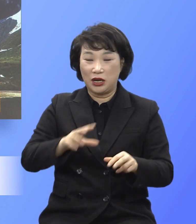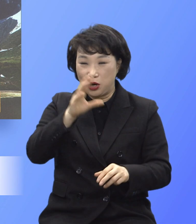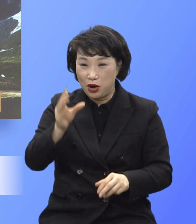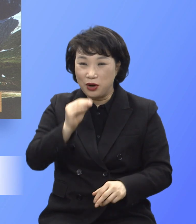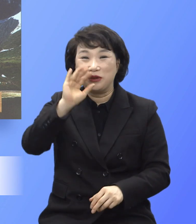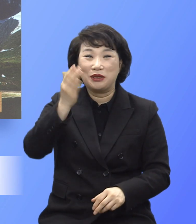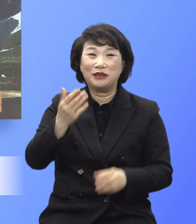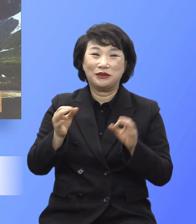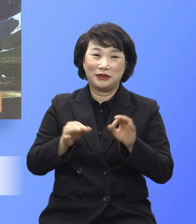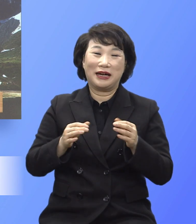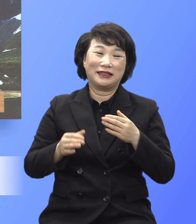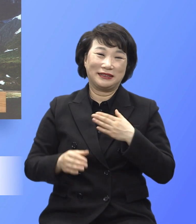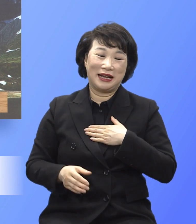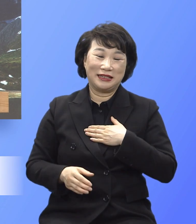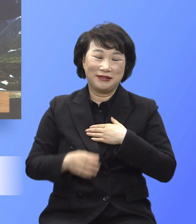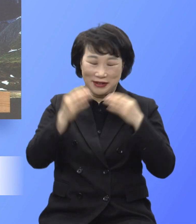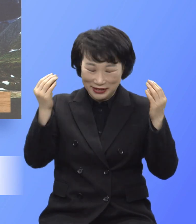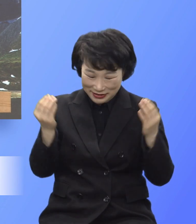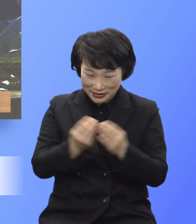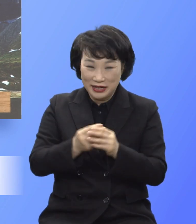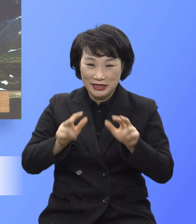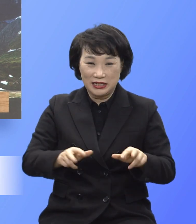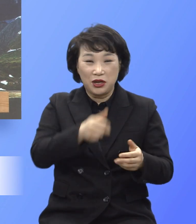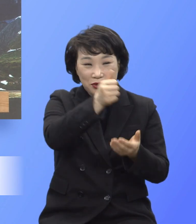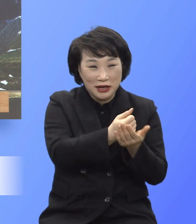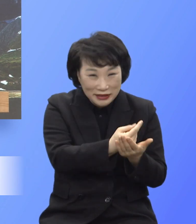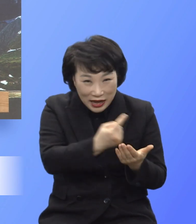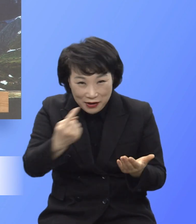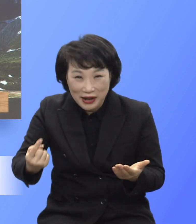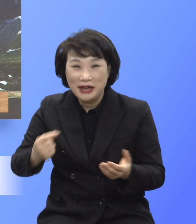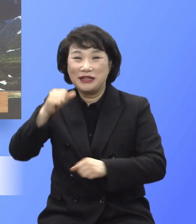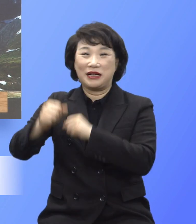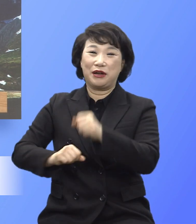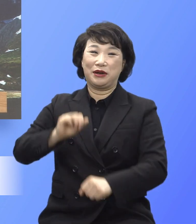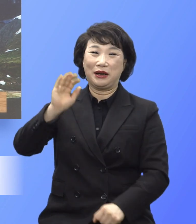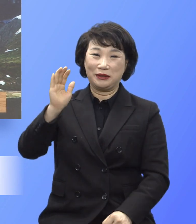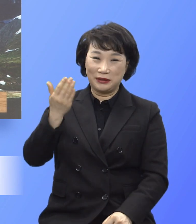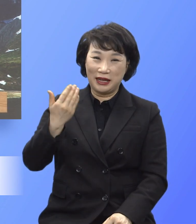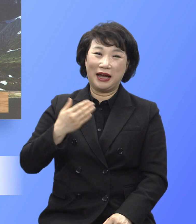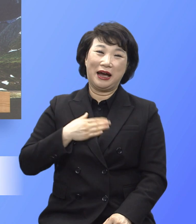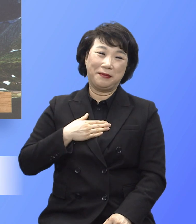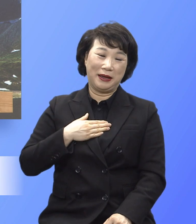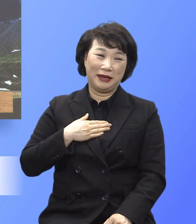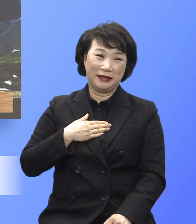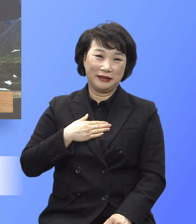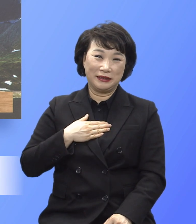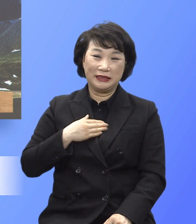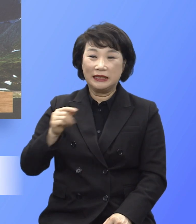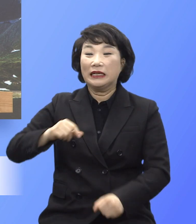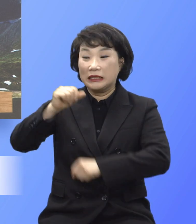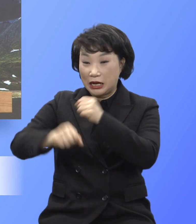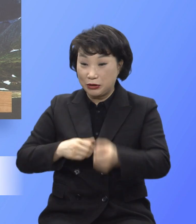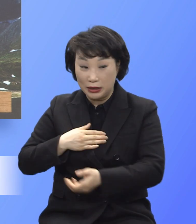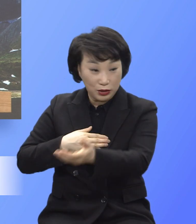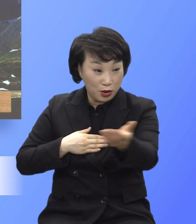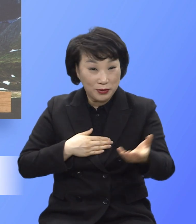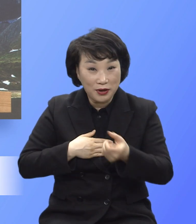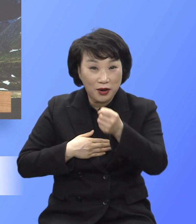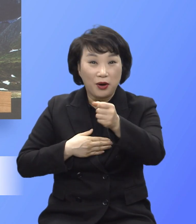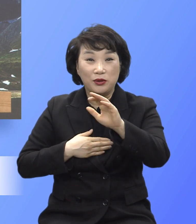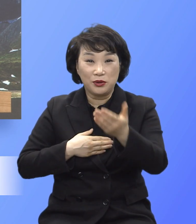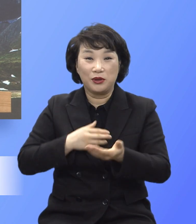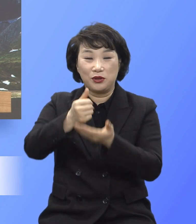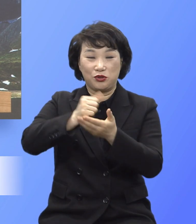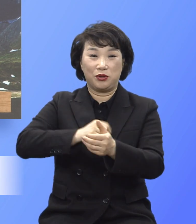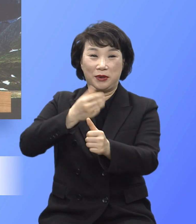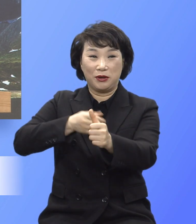거룩함이 되는 순간 나는 완전히 죄에서 자유한 자가 됐다 이 말이에요. 이 자유가 여러분의 것이 되기를